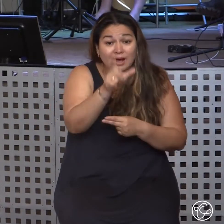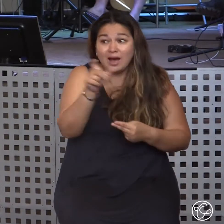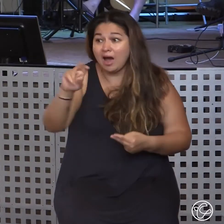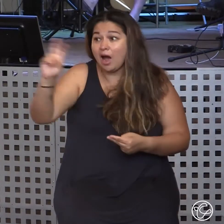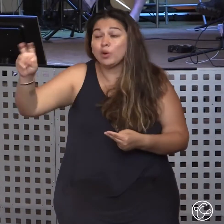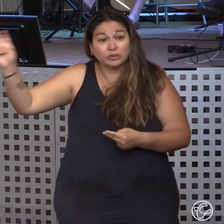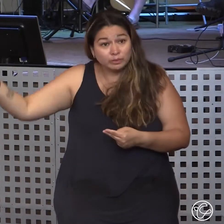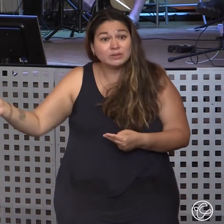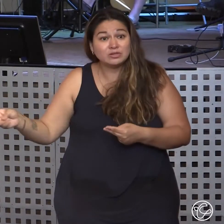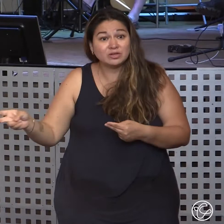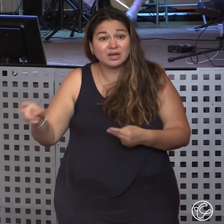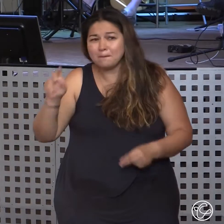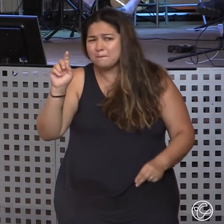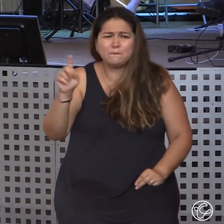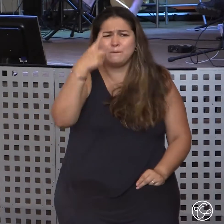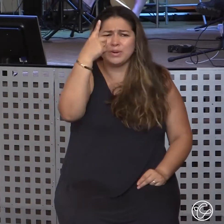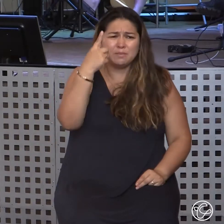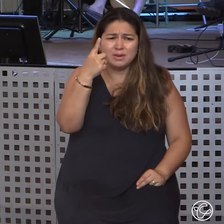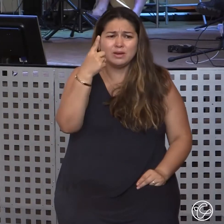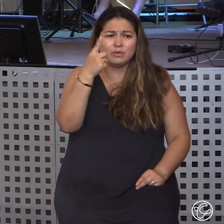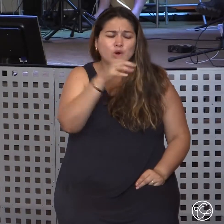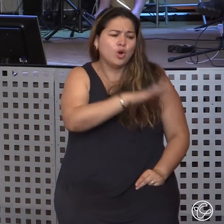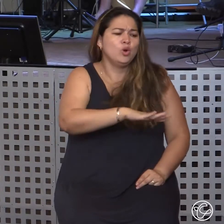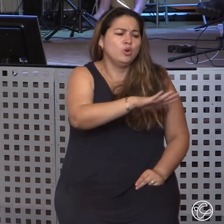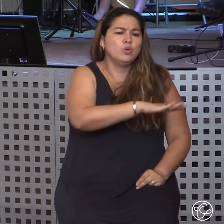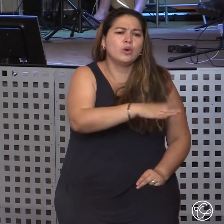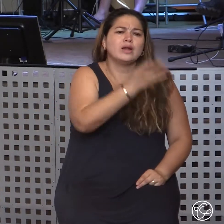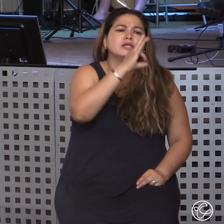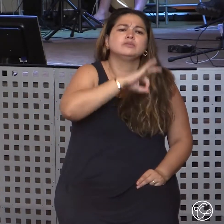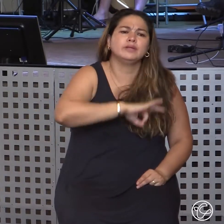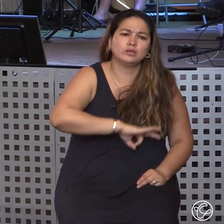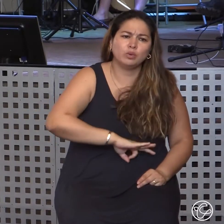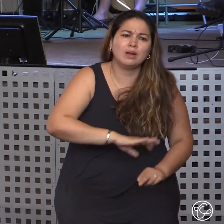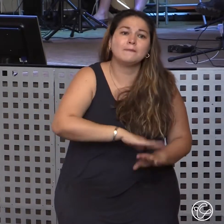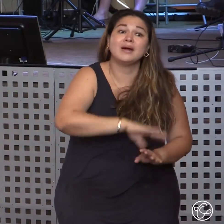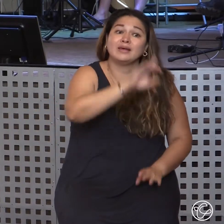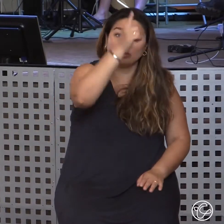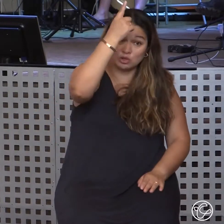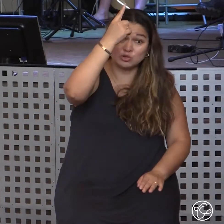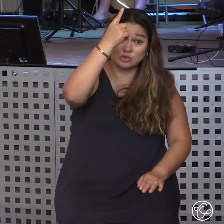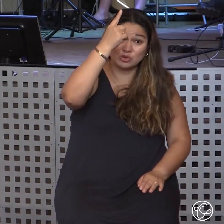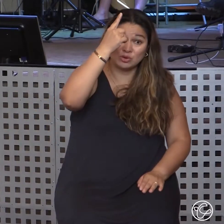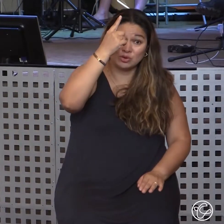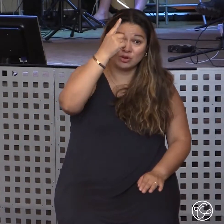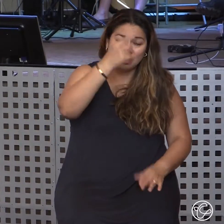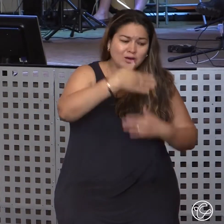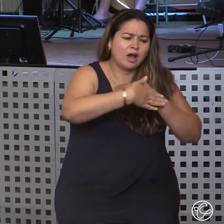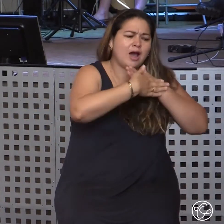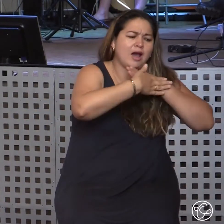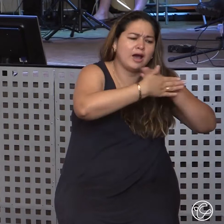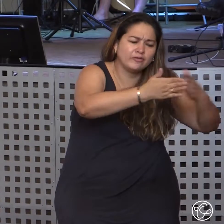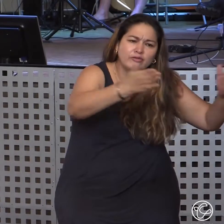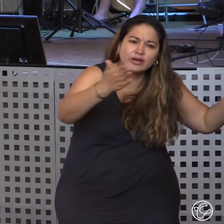No. ¿Sabéis qué hizo? Honró a sus hermanos.